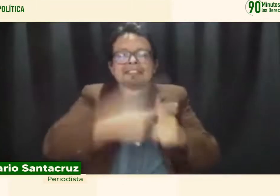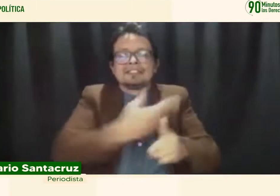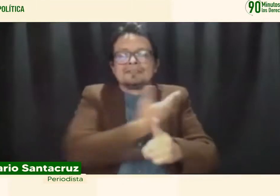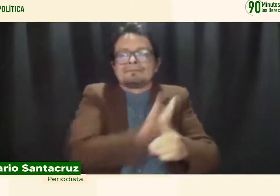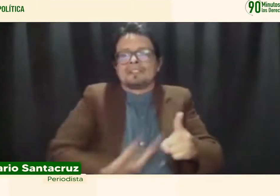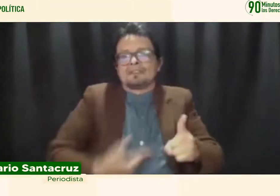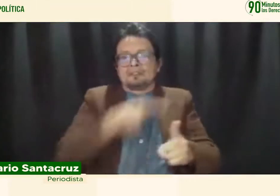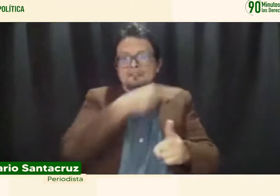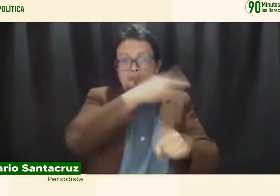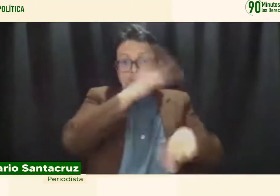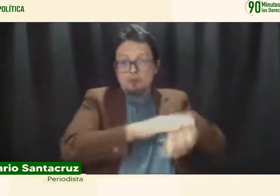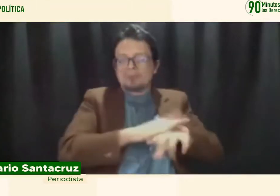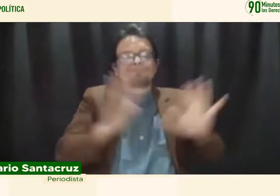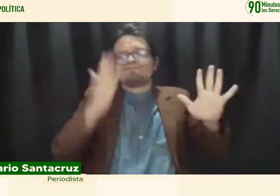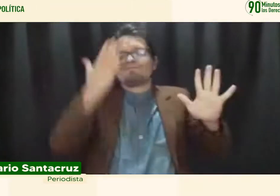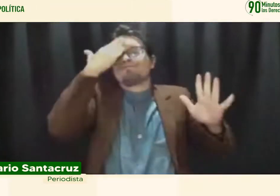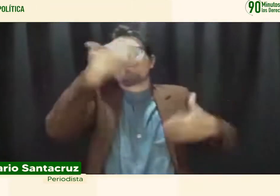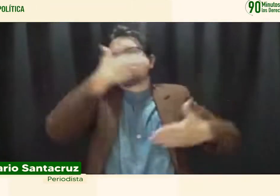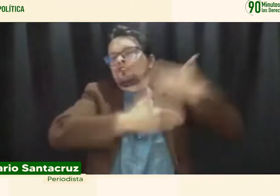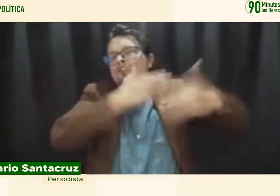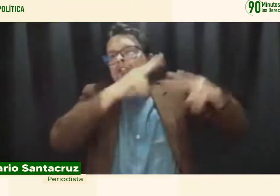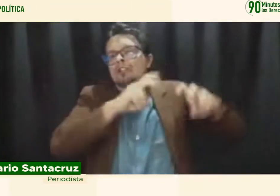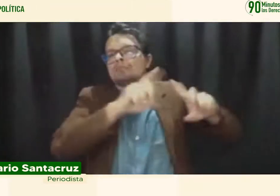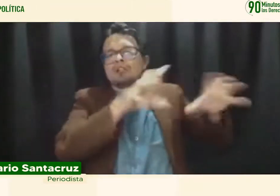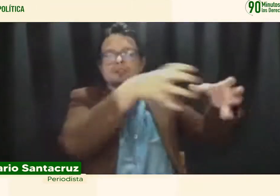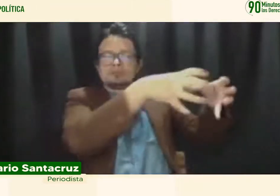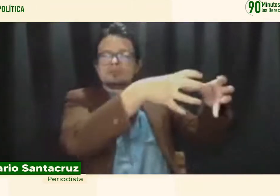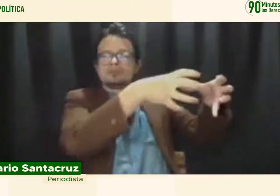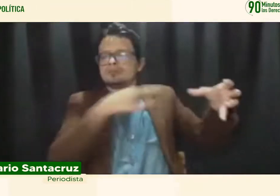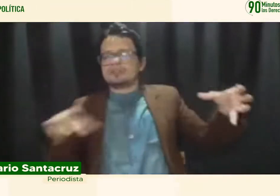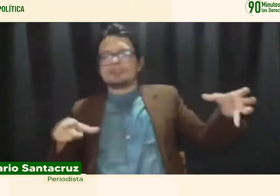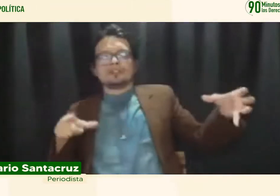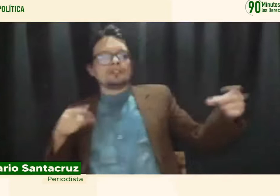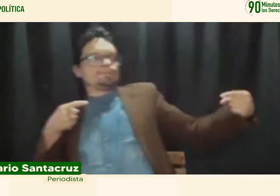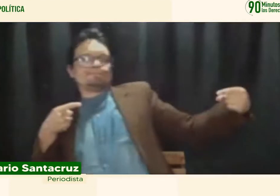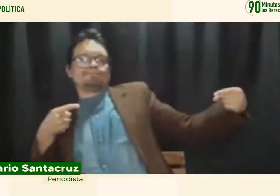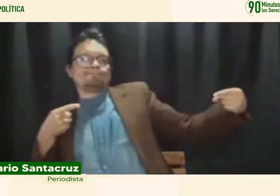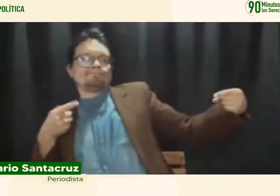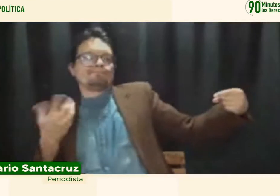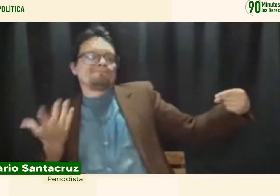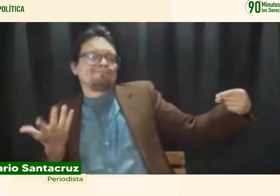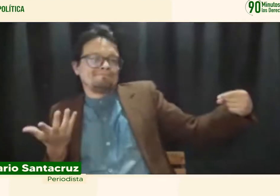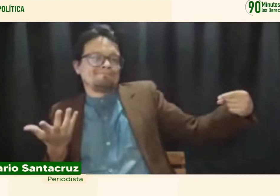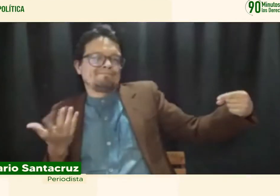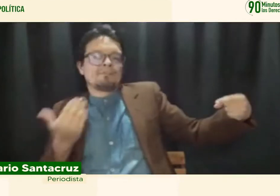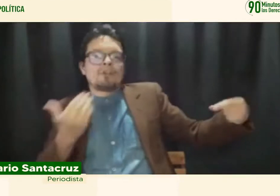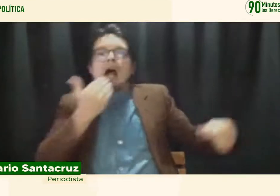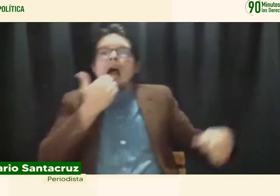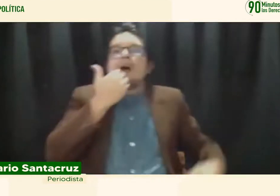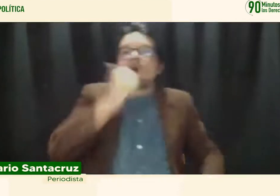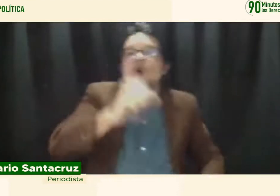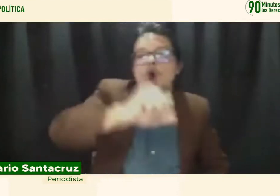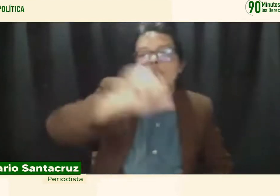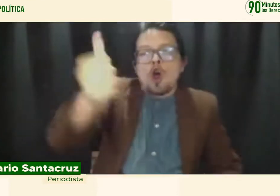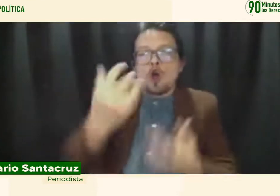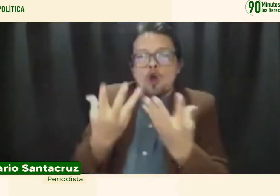como organización expresan su repudio al centro democrático obviamente es un proceso que aún está en investigación etcétera pero de